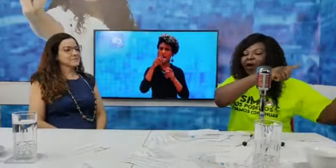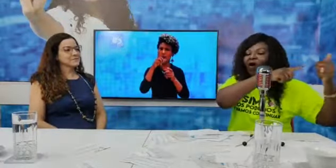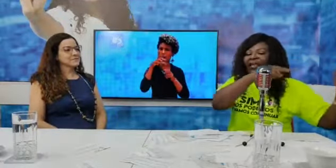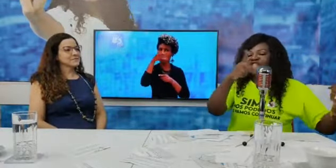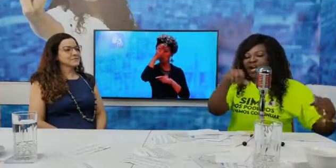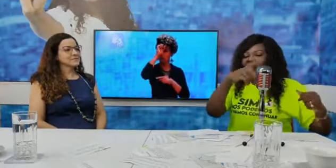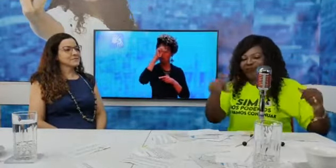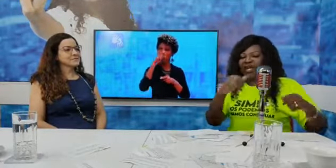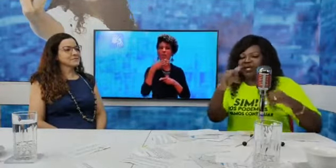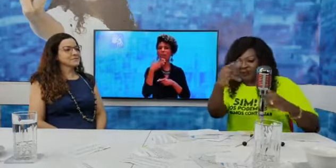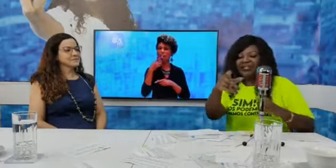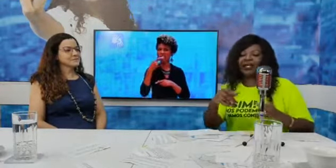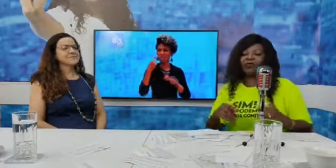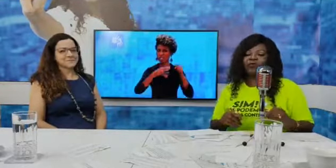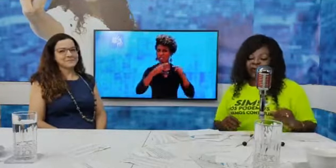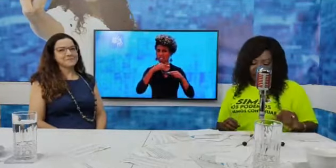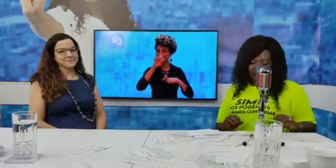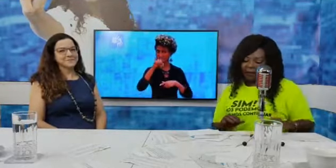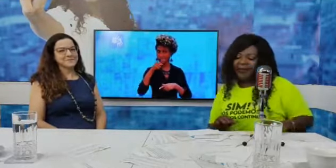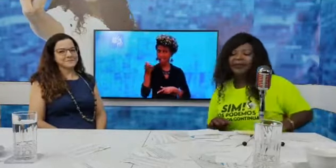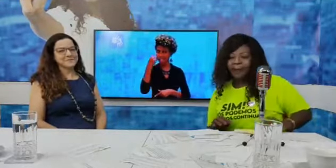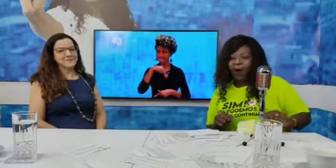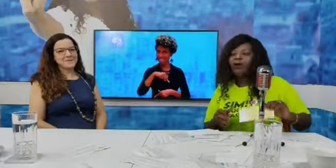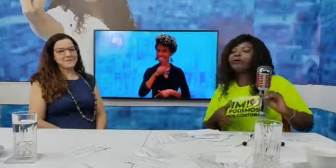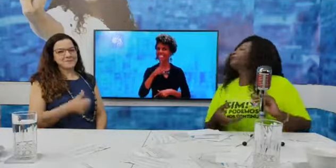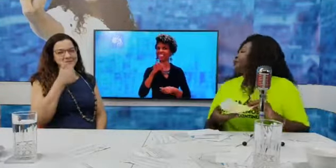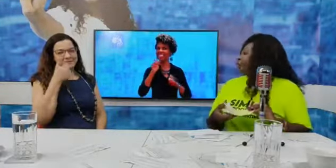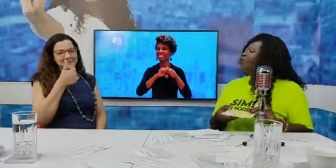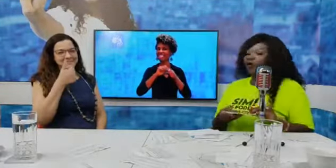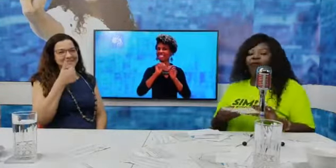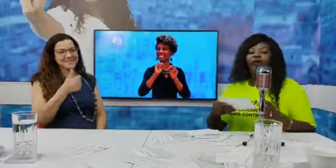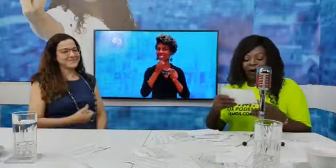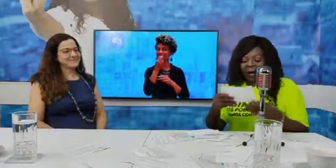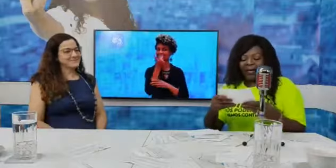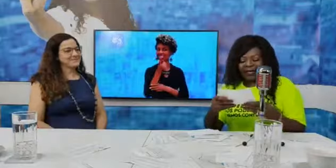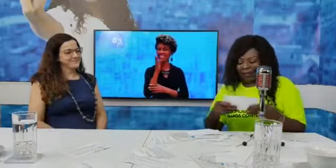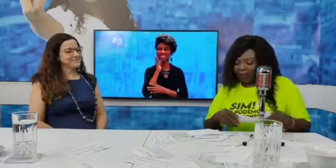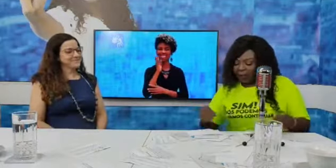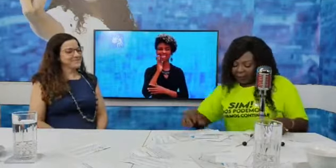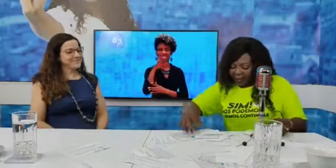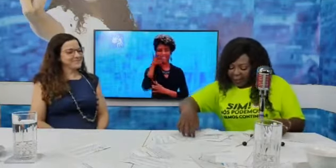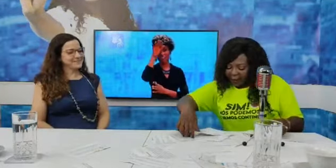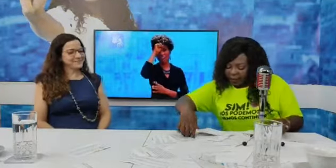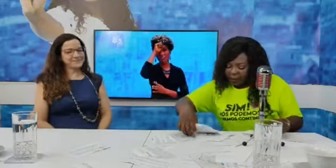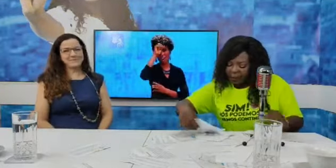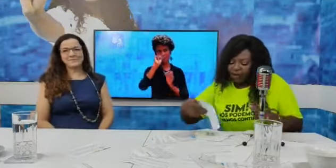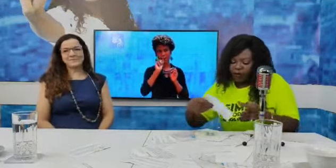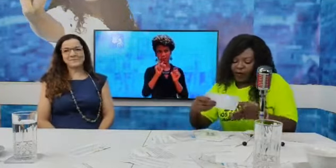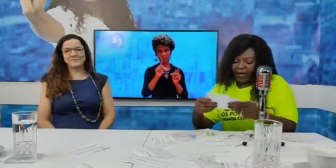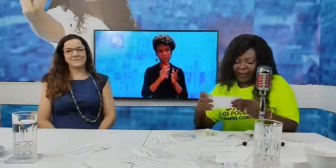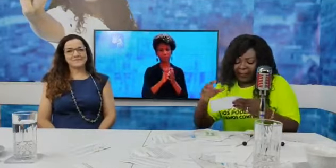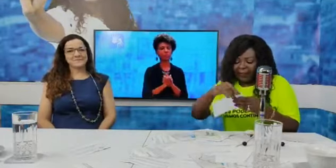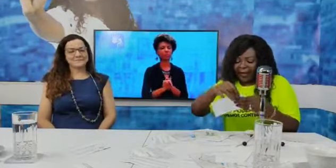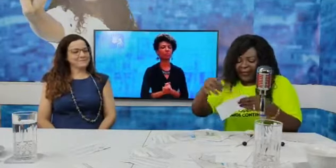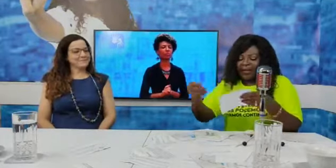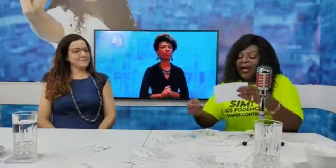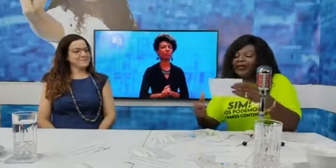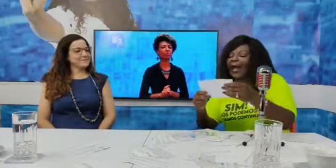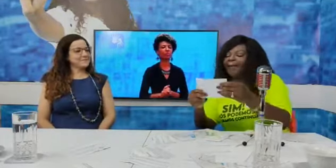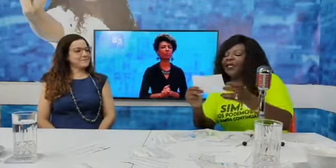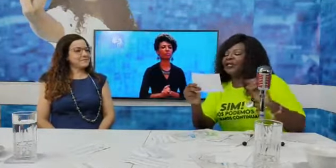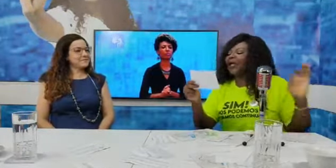para qualquer dia eu vir aqui fazer, que eu vou fazer, tá bom? Porque eu vou aprender, tá? Deixa eu ver aqui